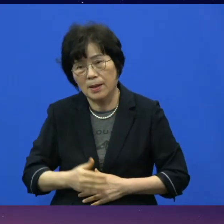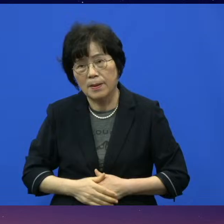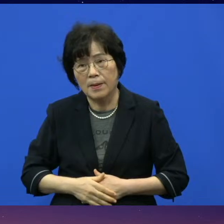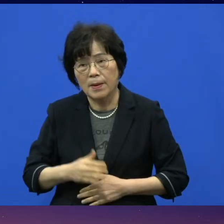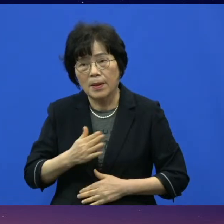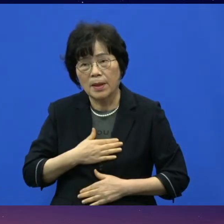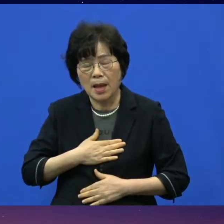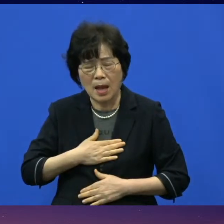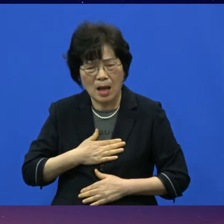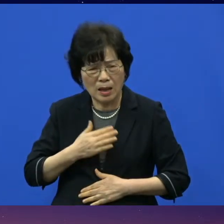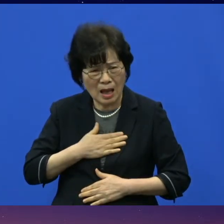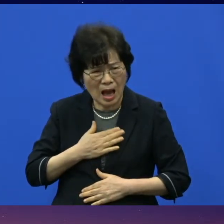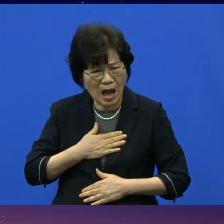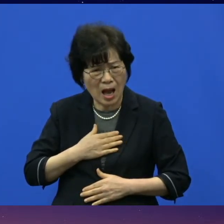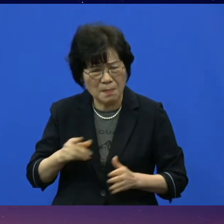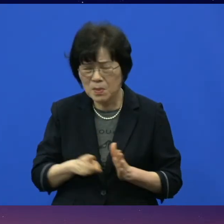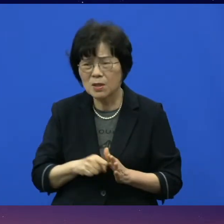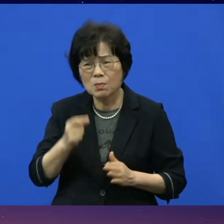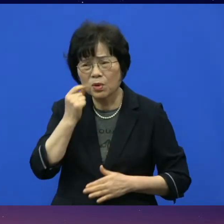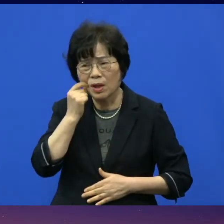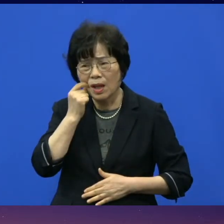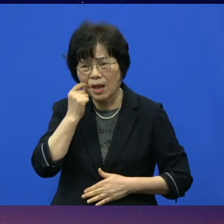내가 나를 믿을 수가 없어요.